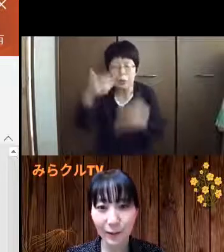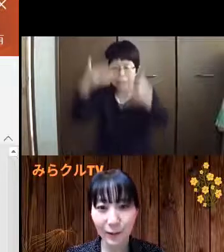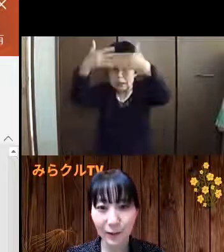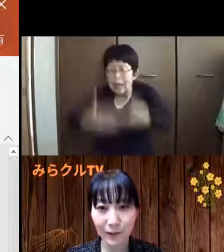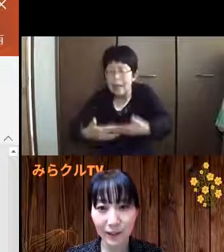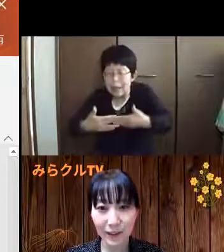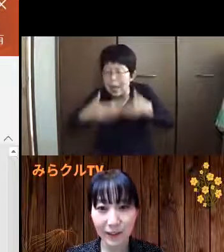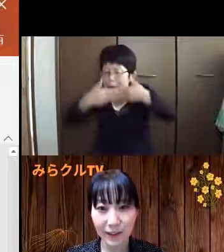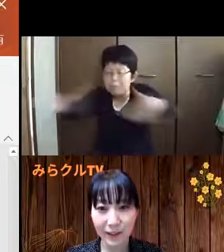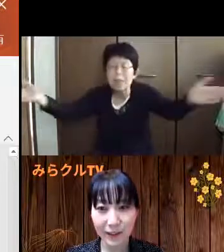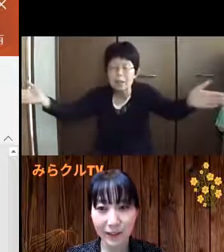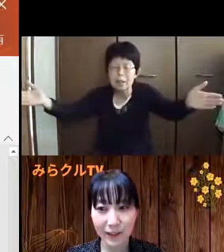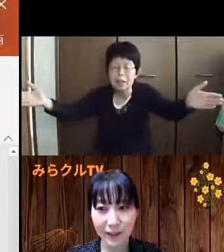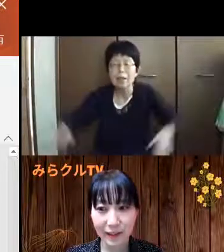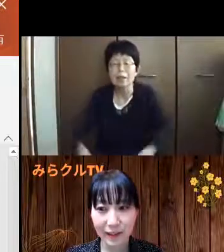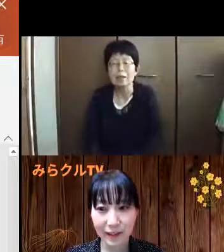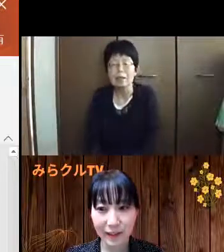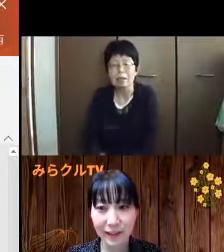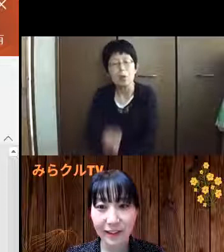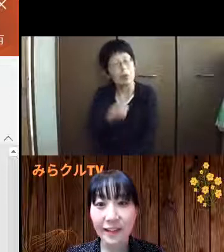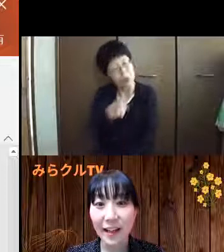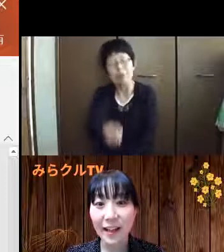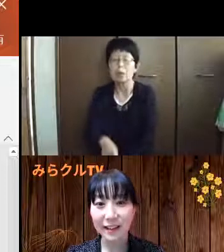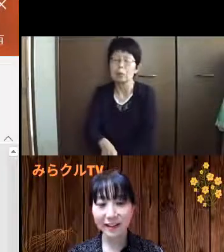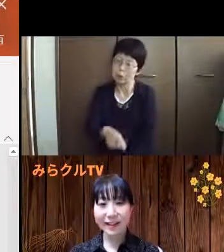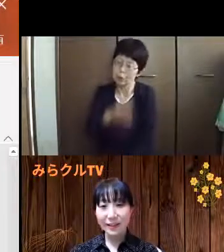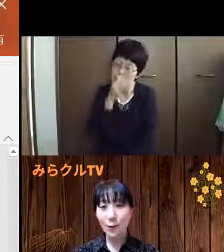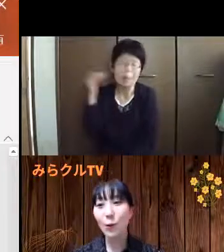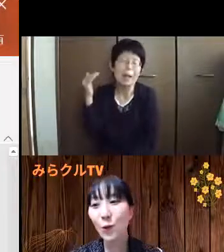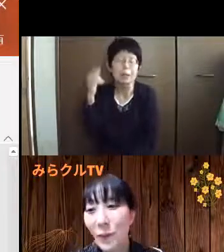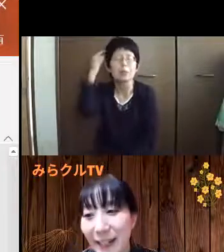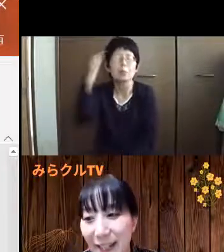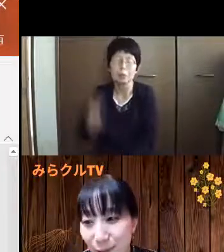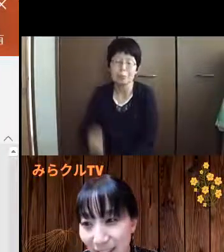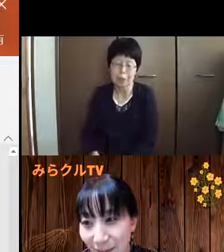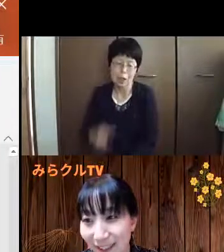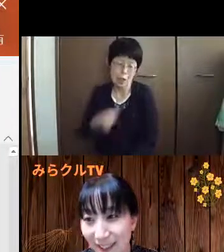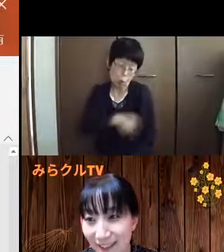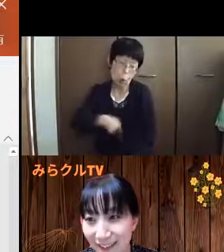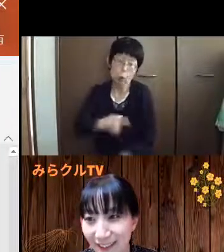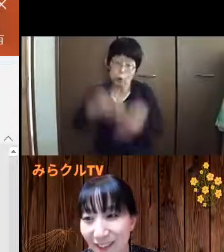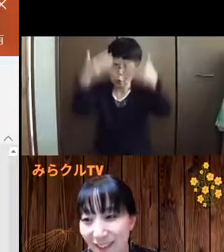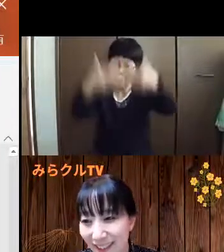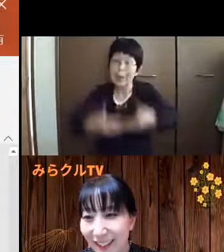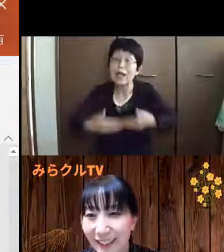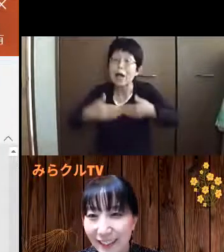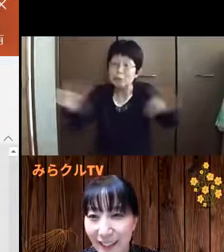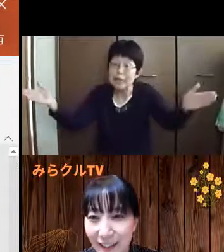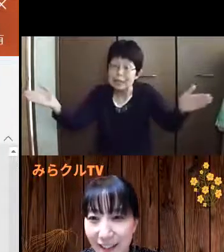当。 だから、標本としては素晴らしいと思った、僕は。 ね、なんか、心のバリアフリーみたいな感じ。 そうそう。あ、ね、これなら